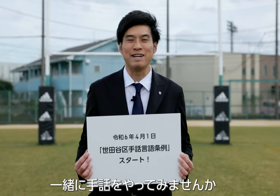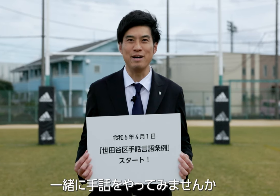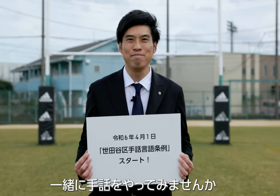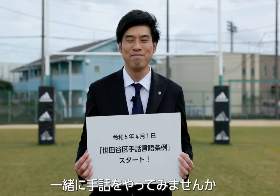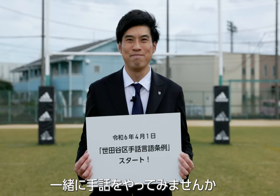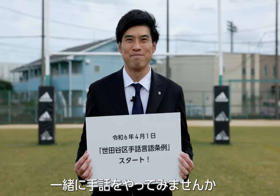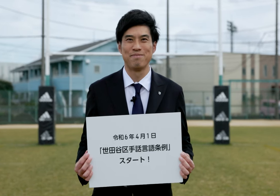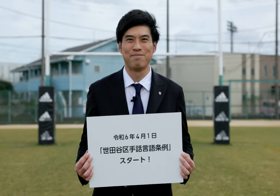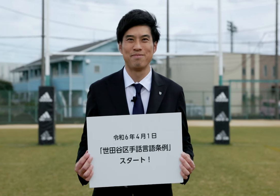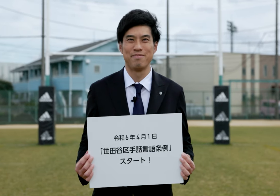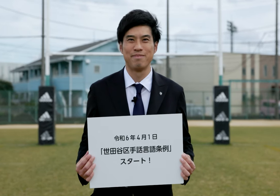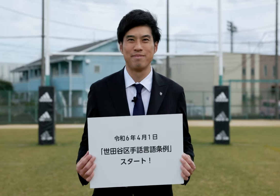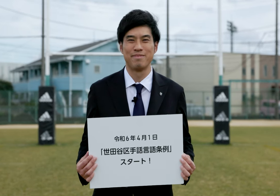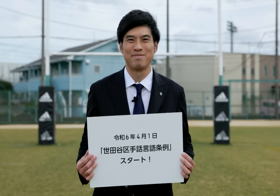か。